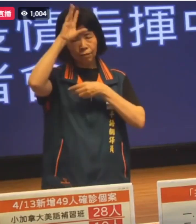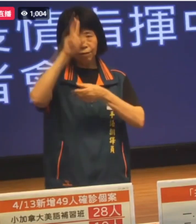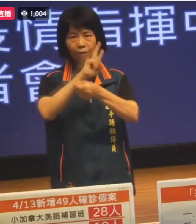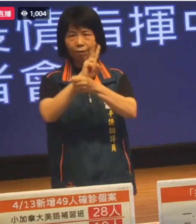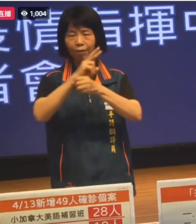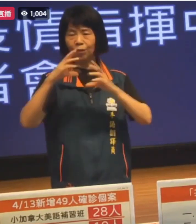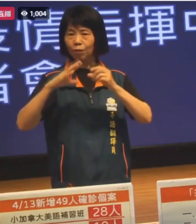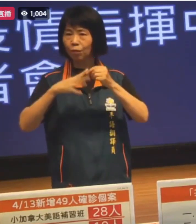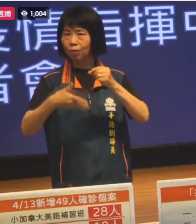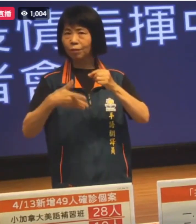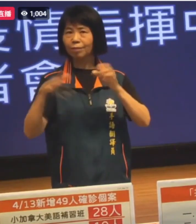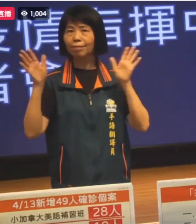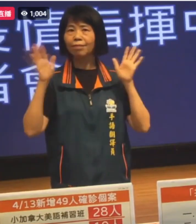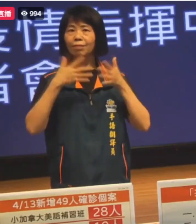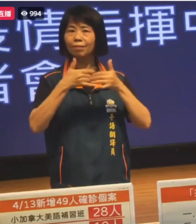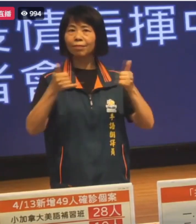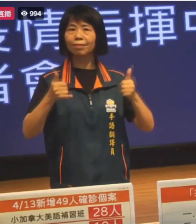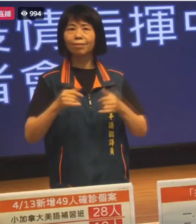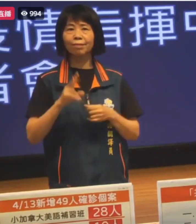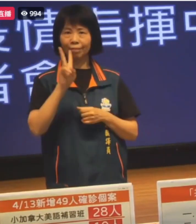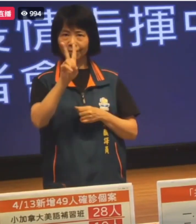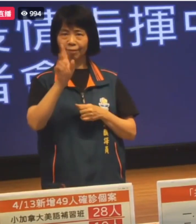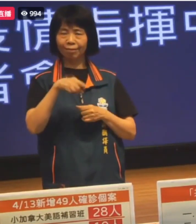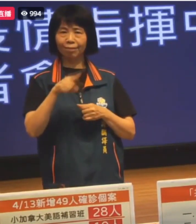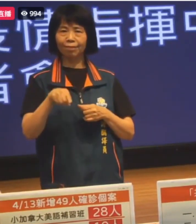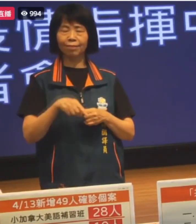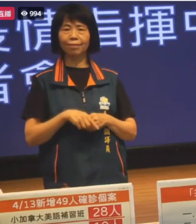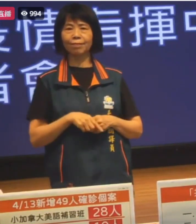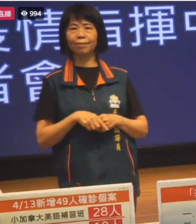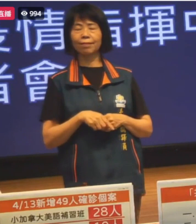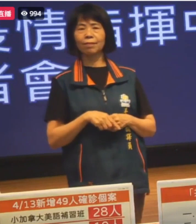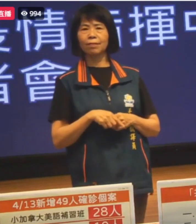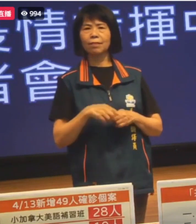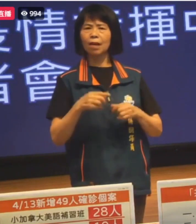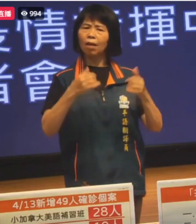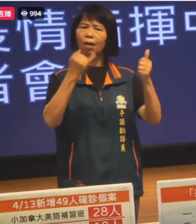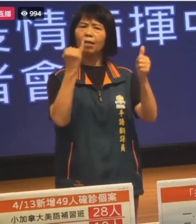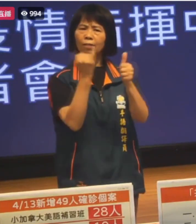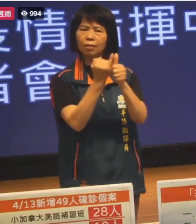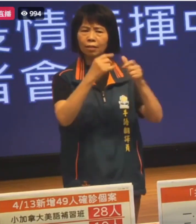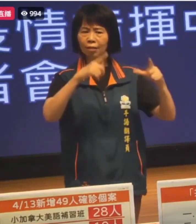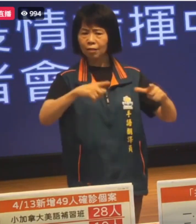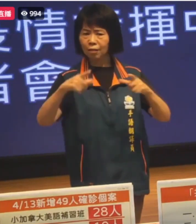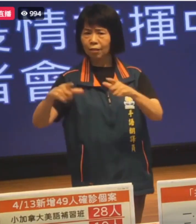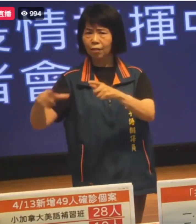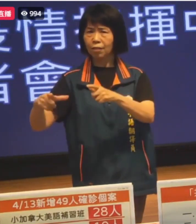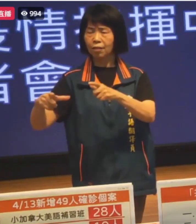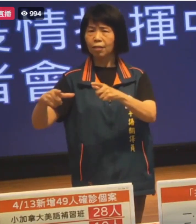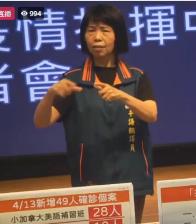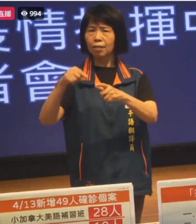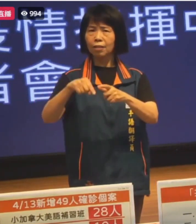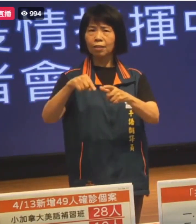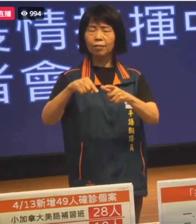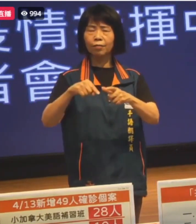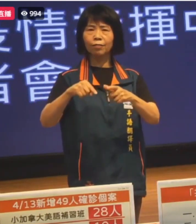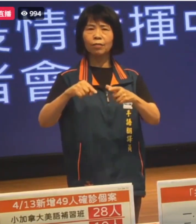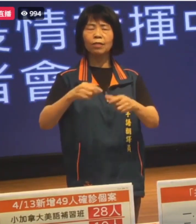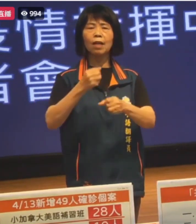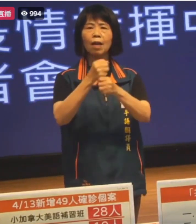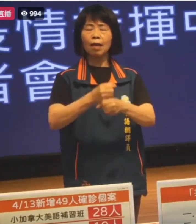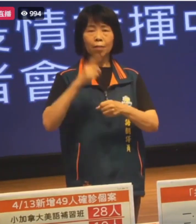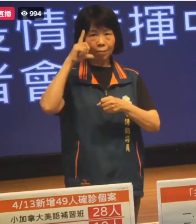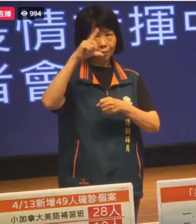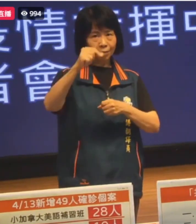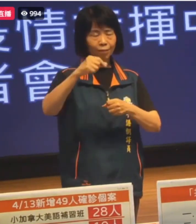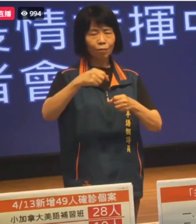的孩子，好，两个凤林国中的孩子，那他是否是跟我们的婚宴，因为我们的婚宴呢，哈，那虽然是在马远